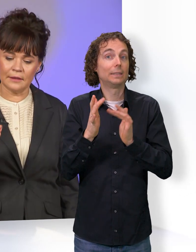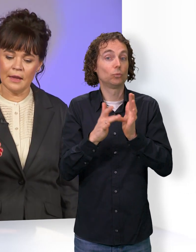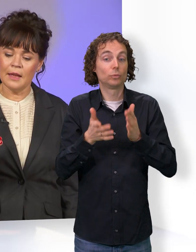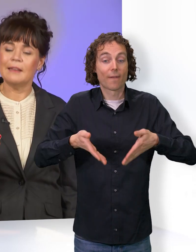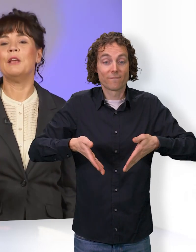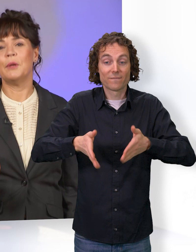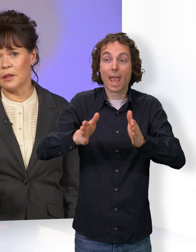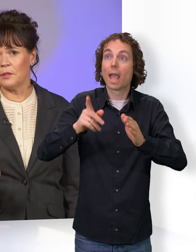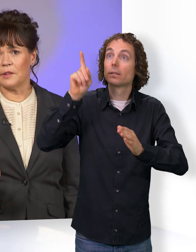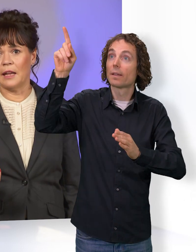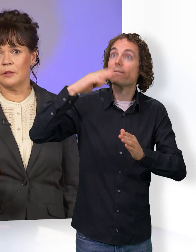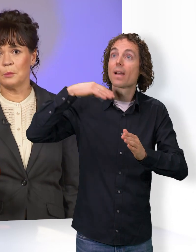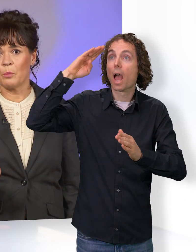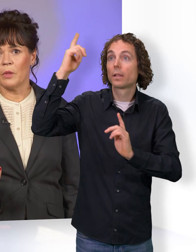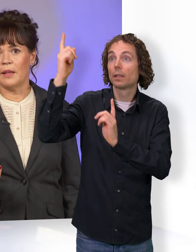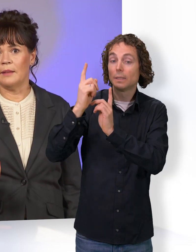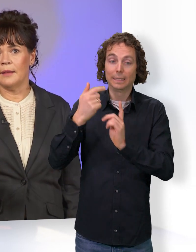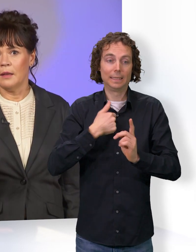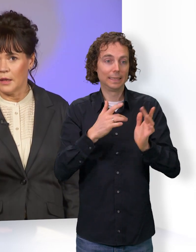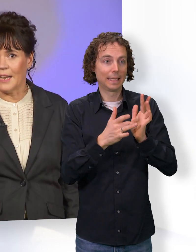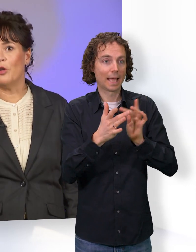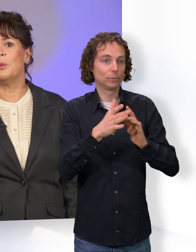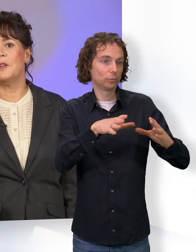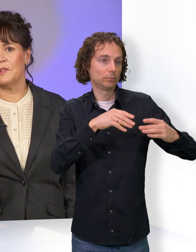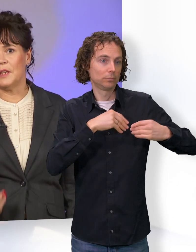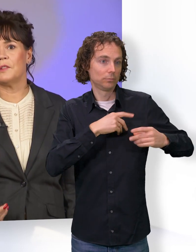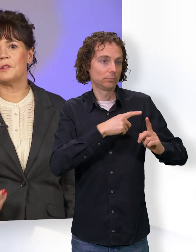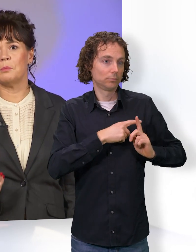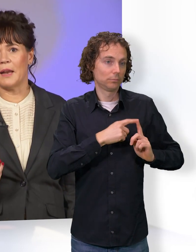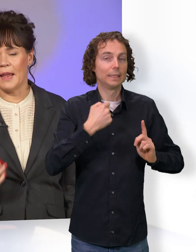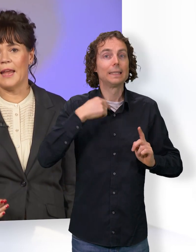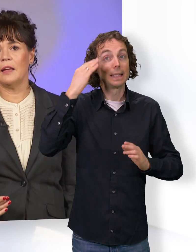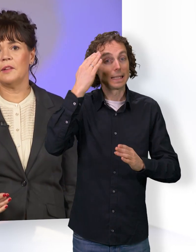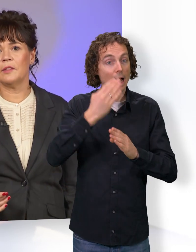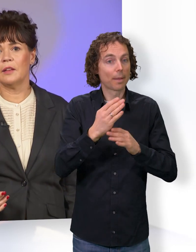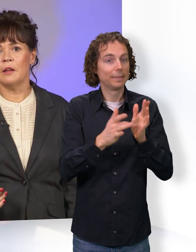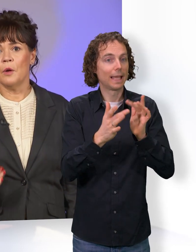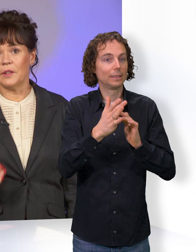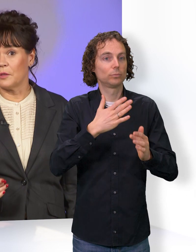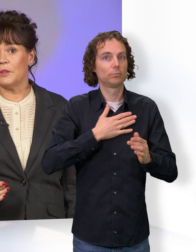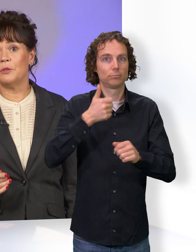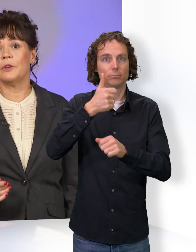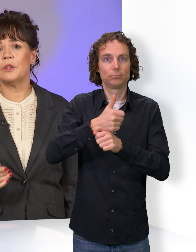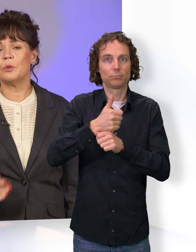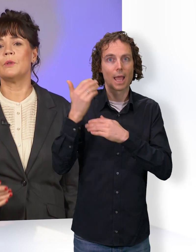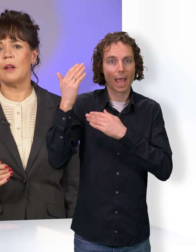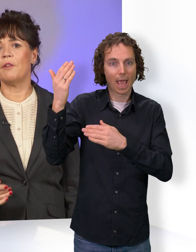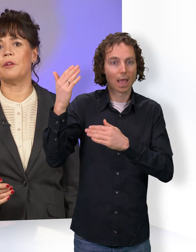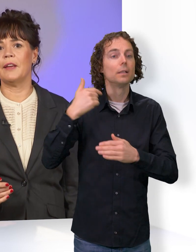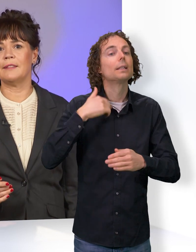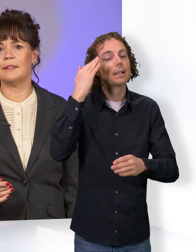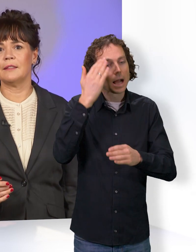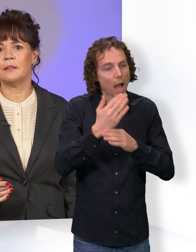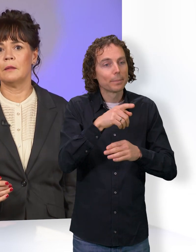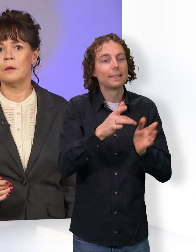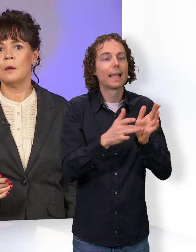heißt, ich nehme Jesus an, ich glaube, dass Jesus mein Herr ist und dass Gott ihn von den Toten